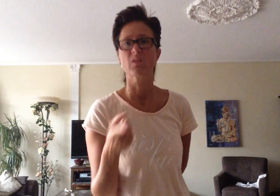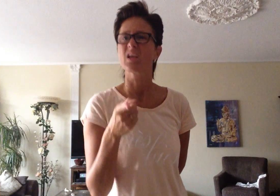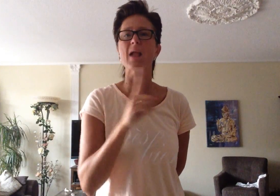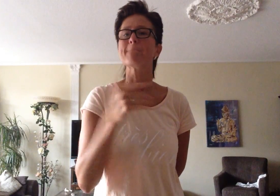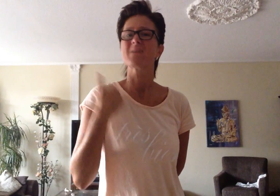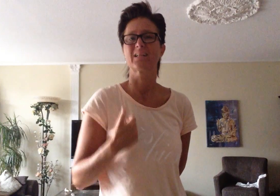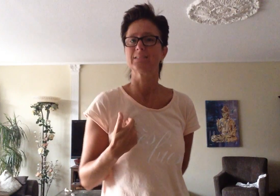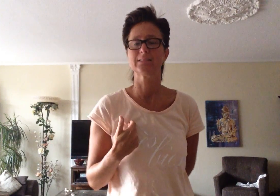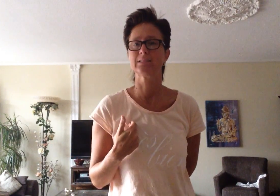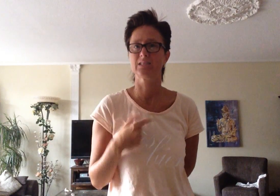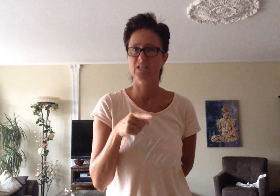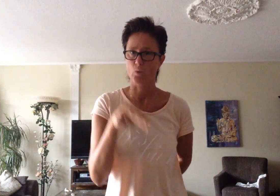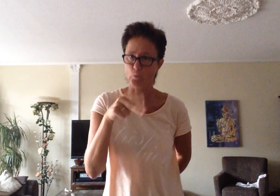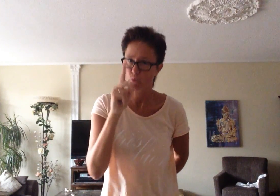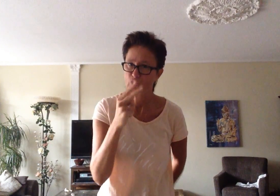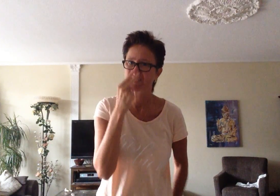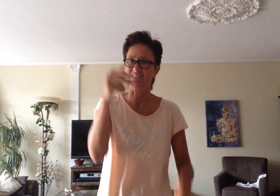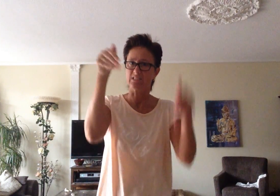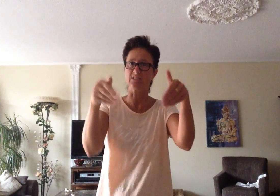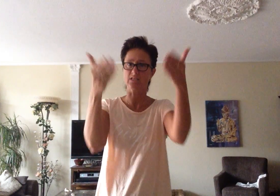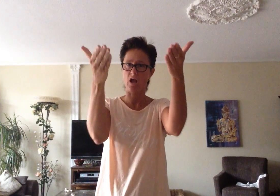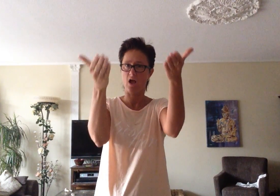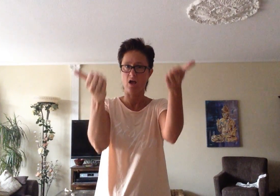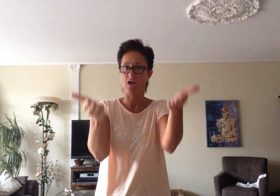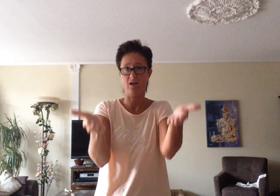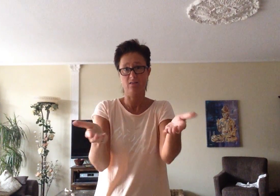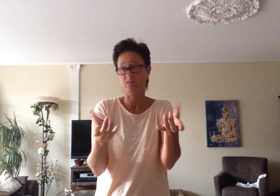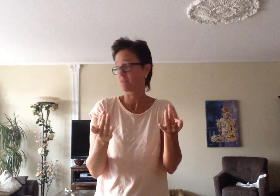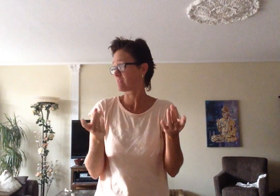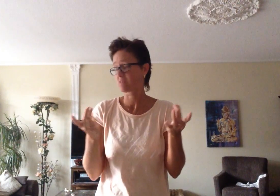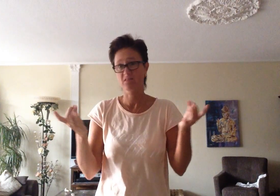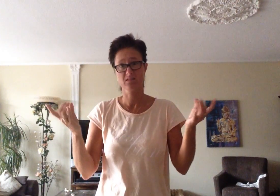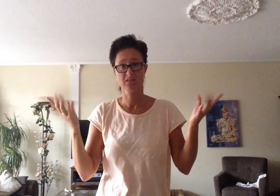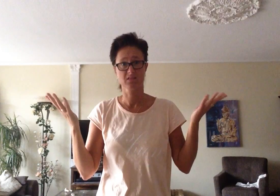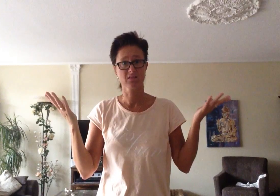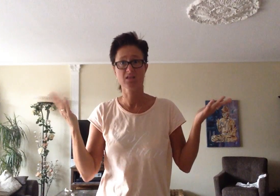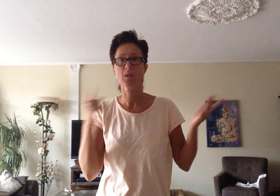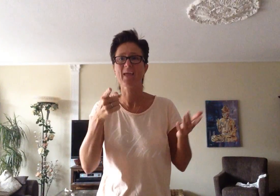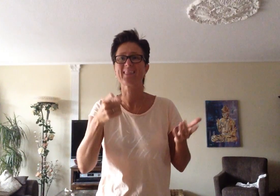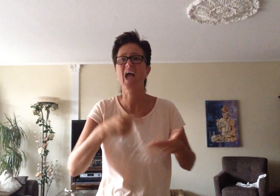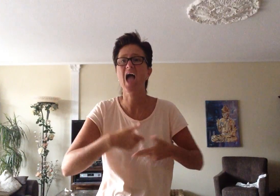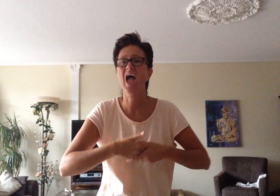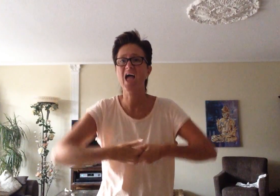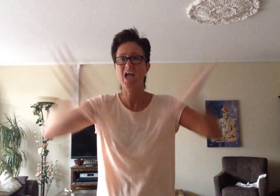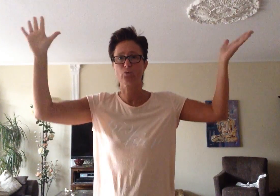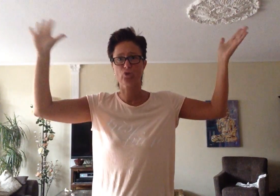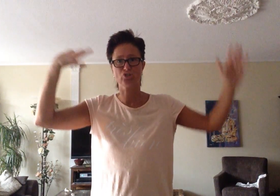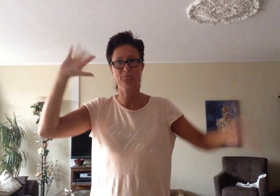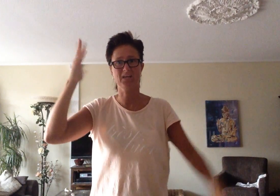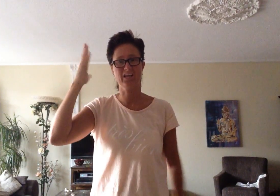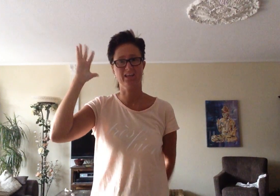Er is geen mens die jou nu nog ziet staan, jij bent uitgespeeld.